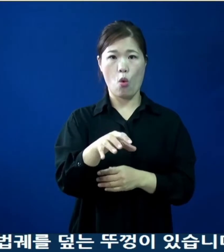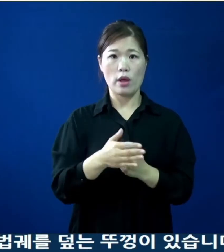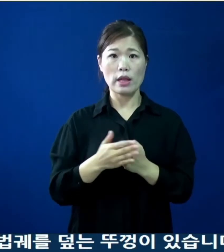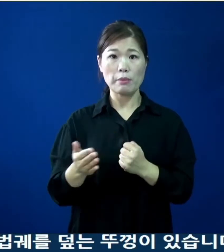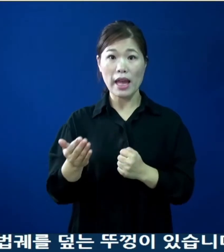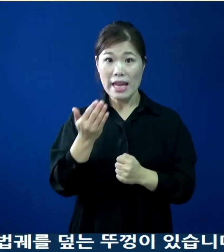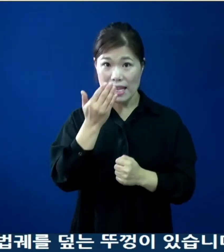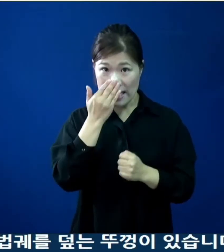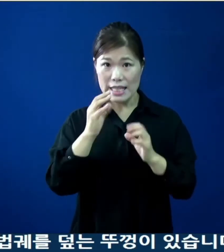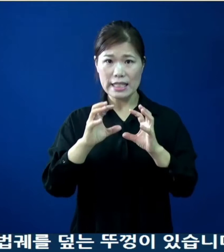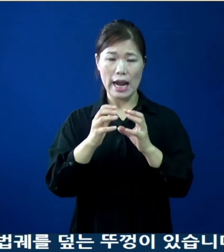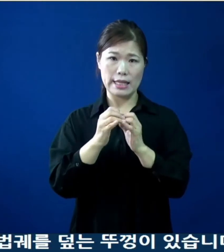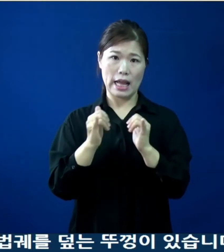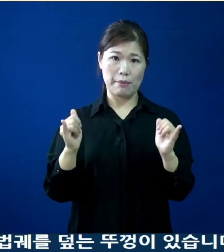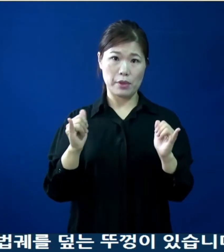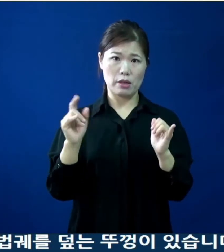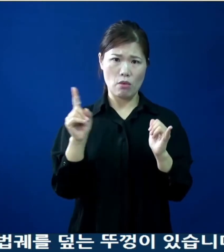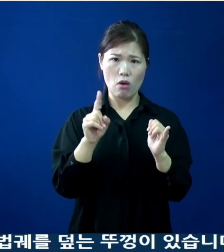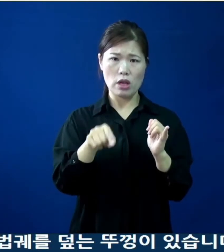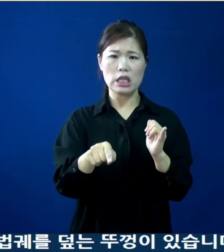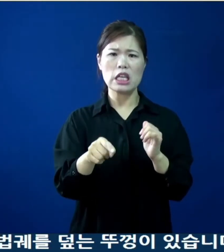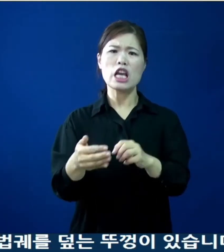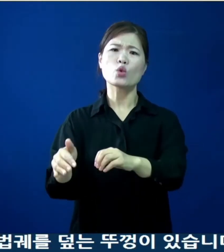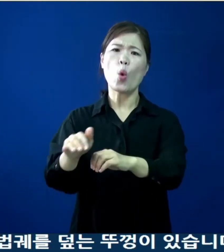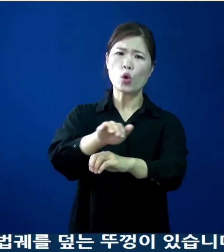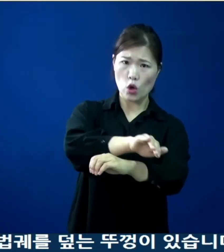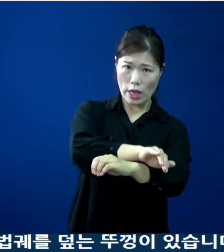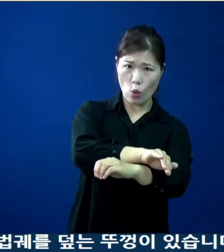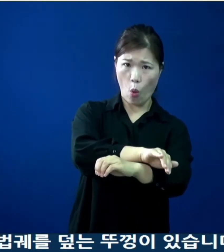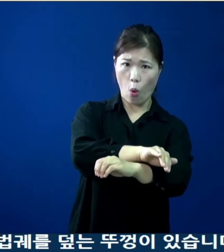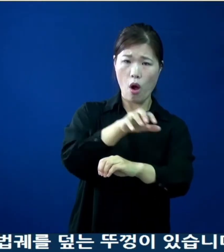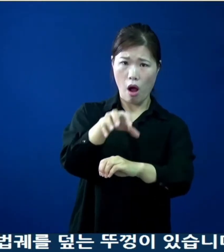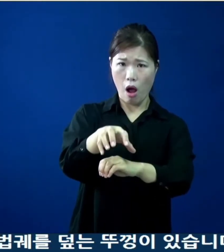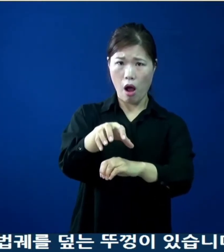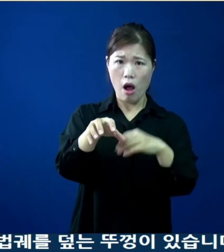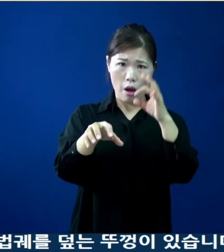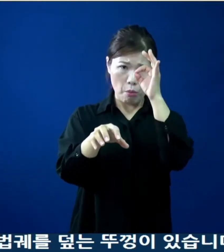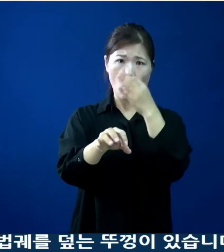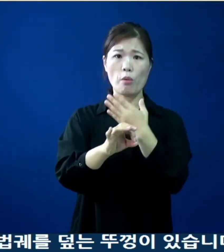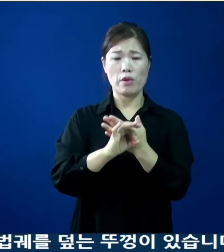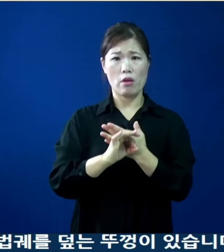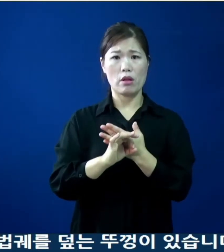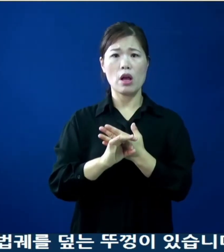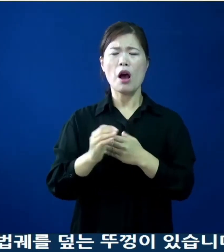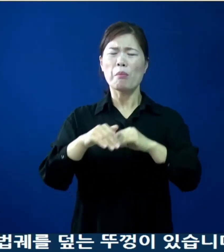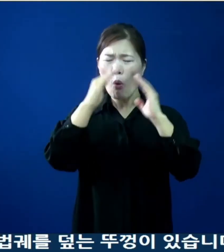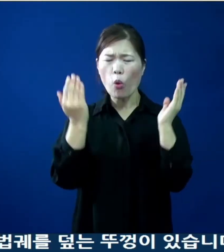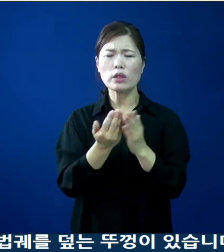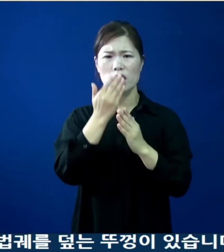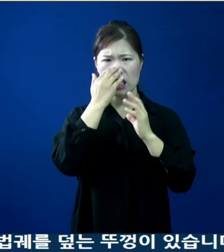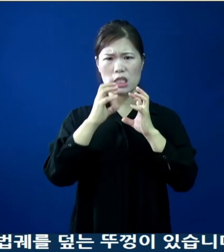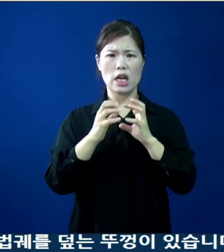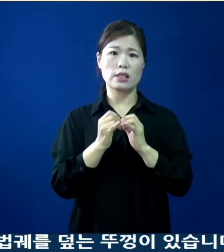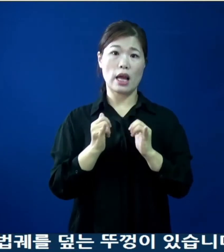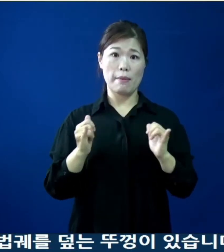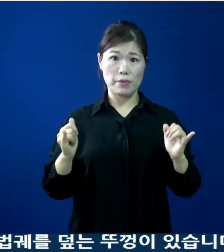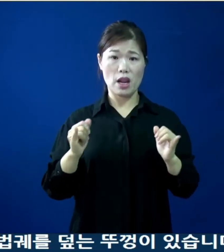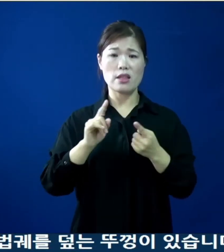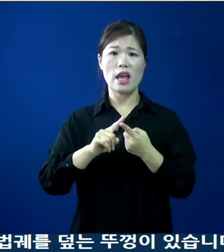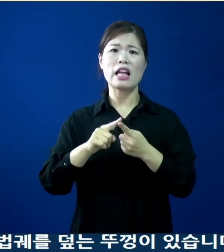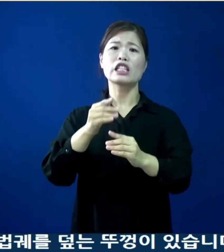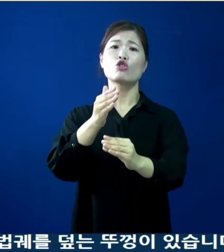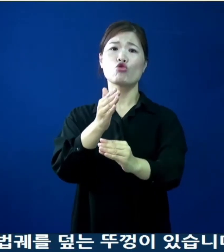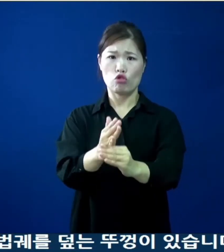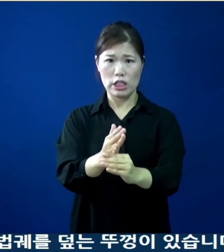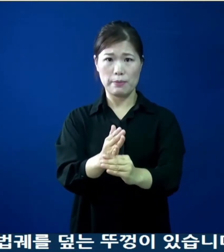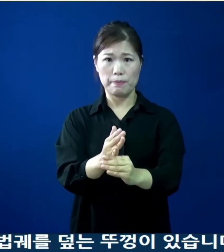이스라엘 사람들에 있어서 저 속죄소가 모든 이스라엘에 있는 이 공간의 중심에 있는